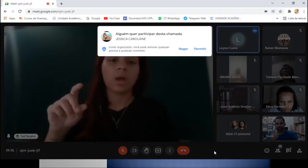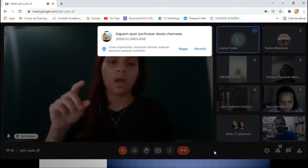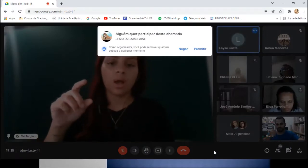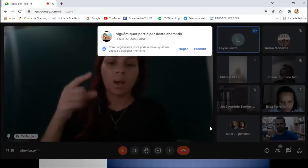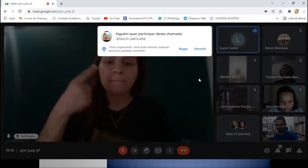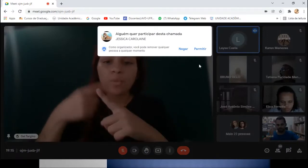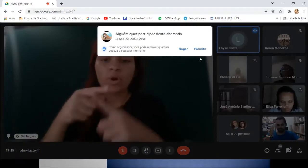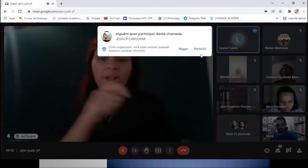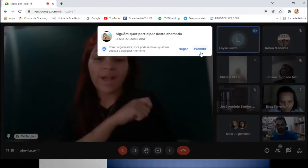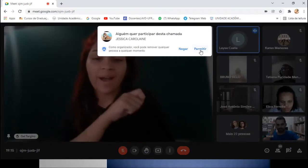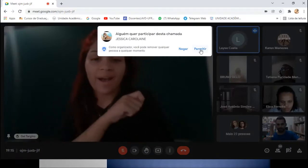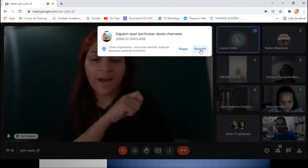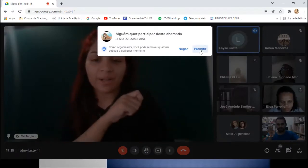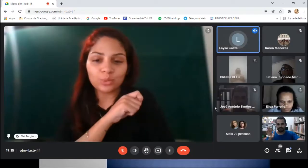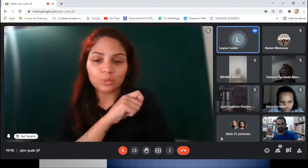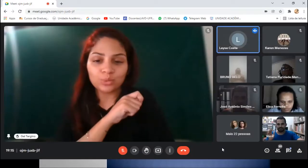Eu estou em outro programa.